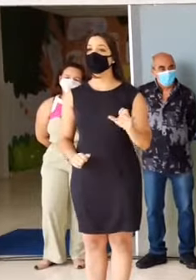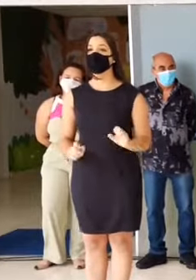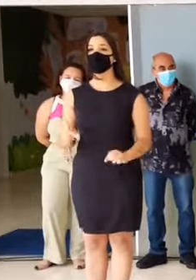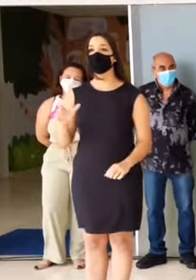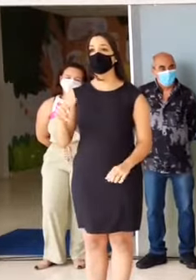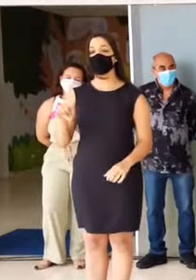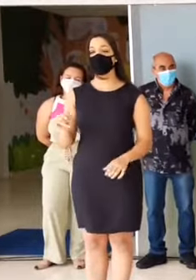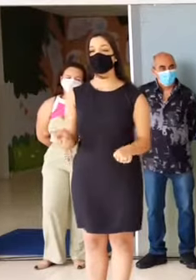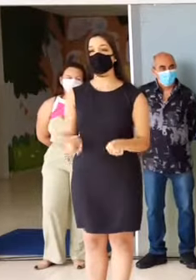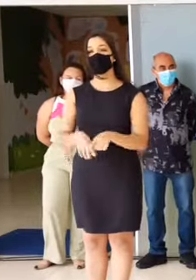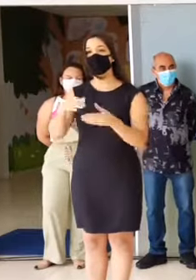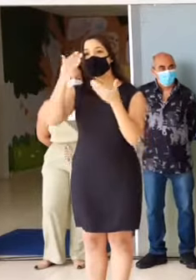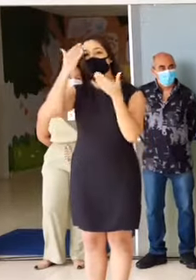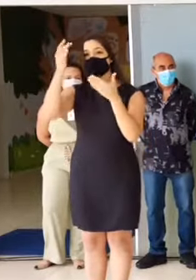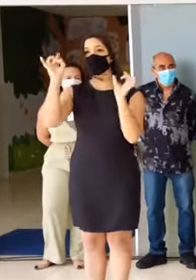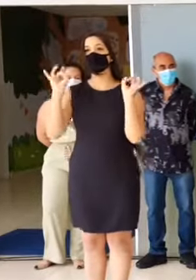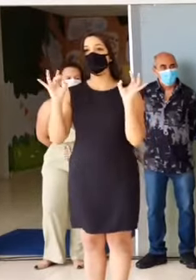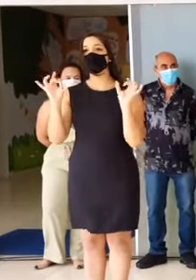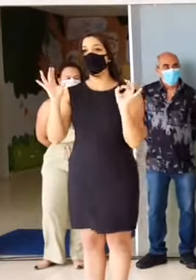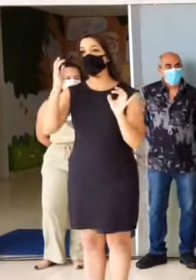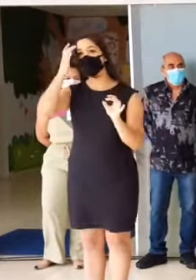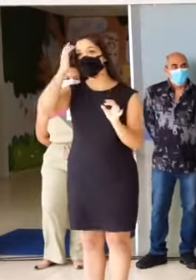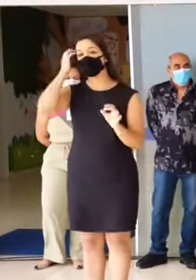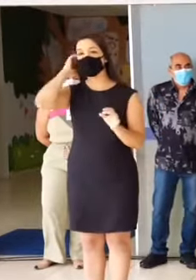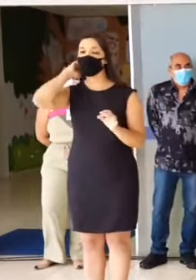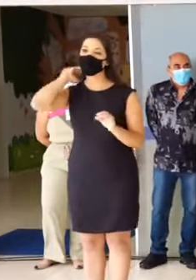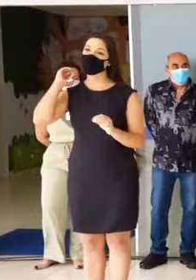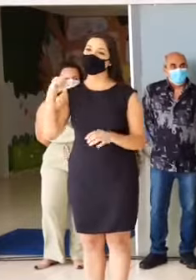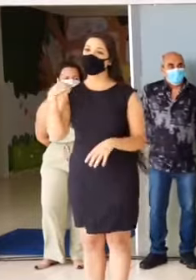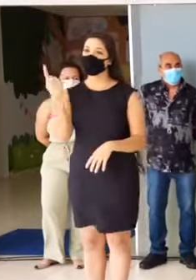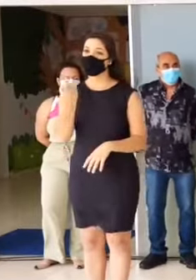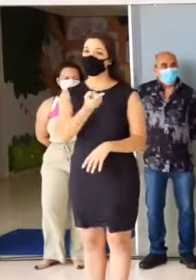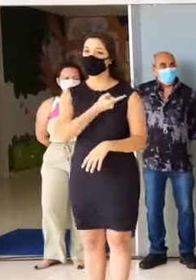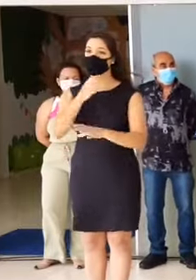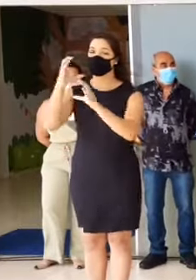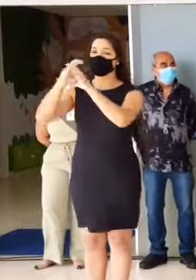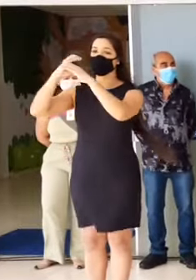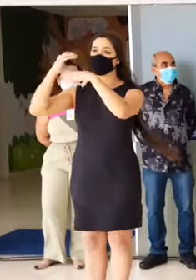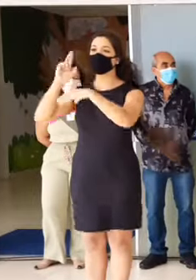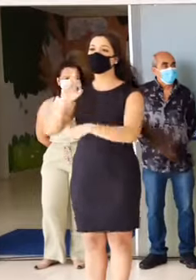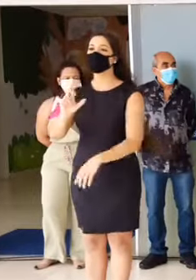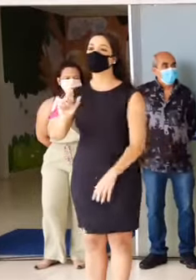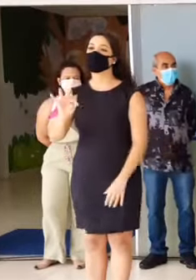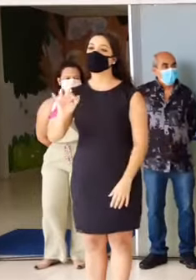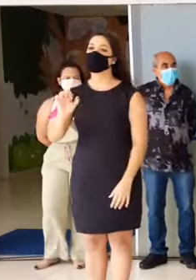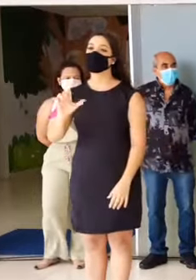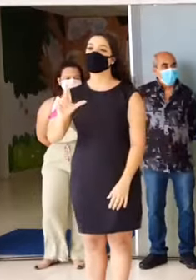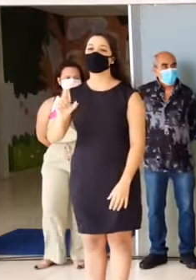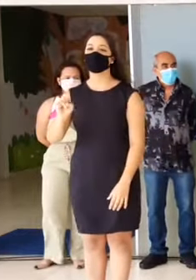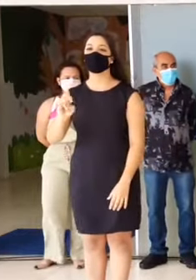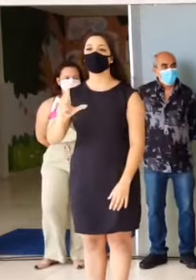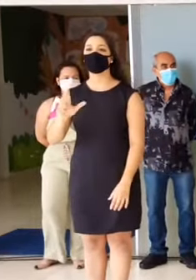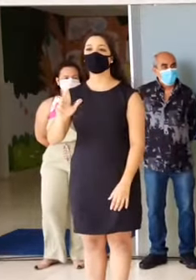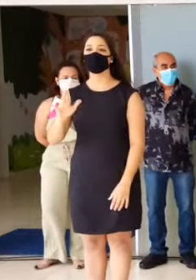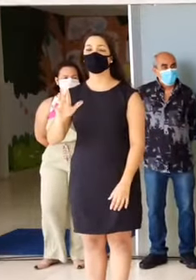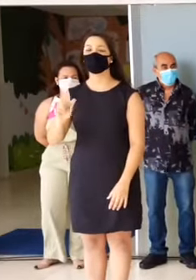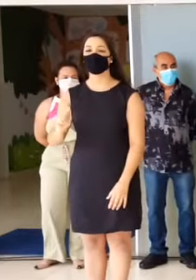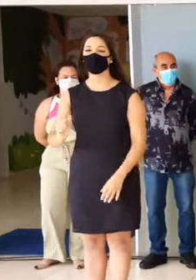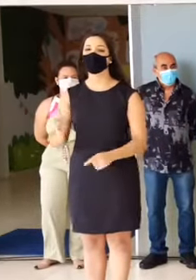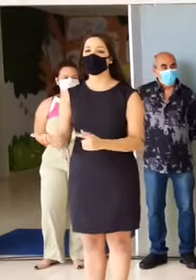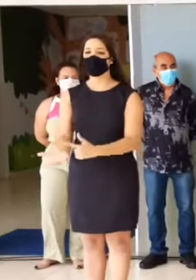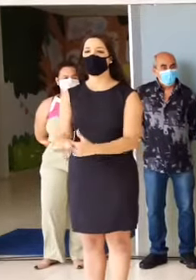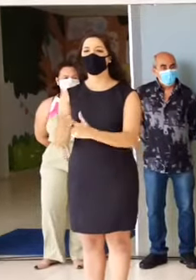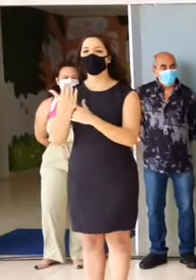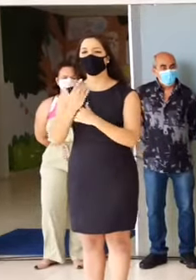Queria fazer aqui um agradecimento especial em nome do nosso engenheiro Rafael Silveira, que tem